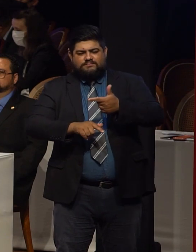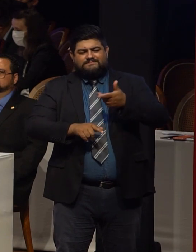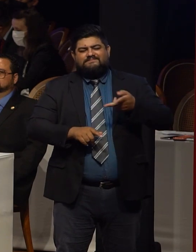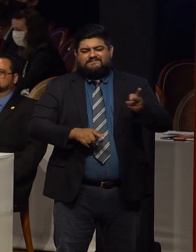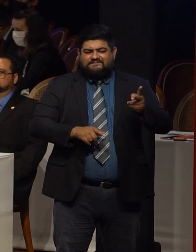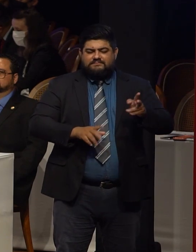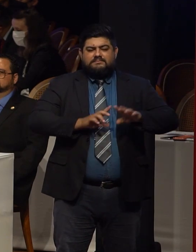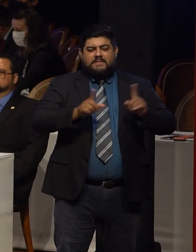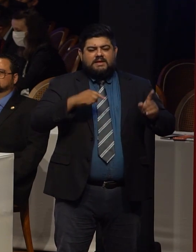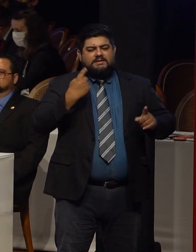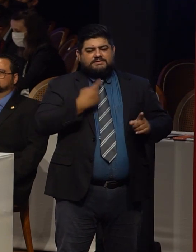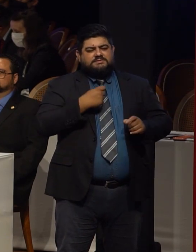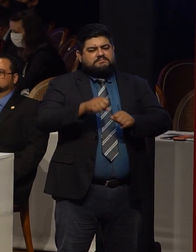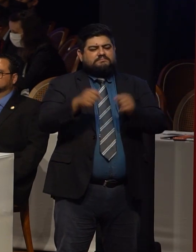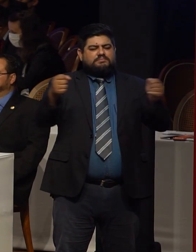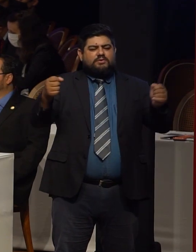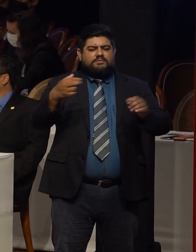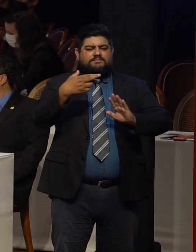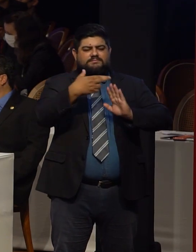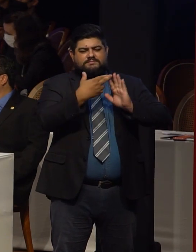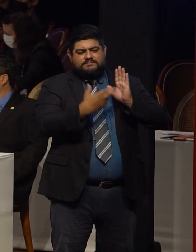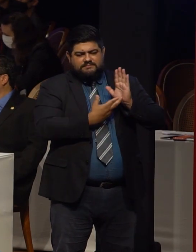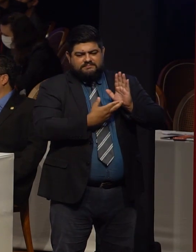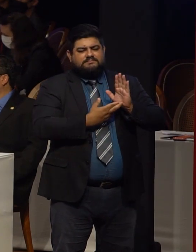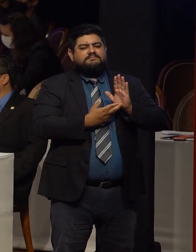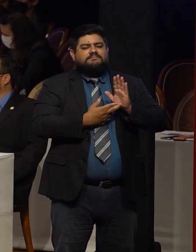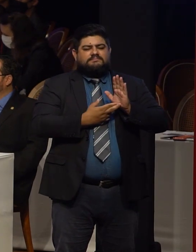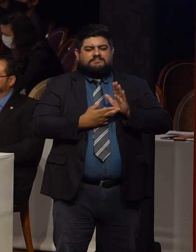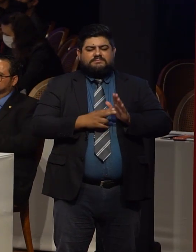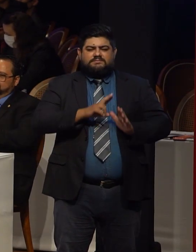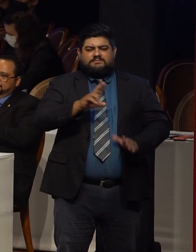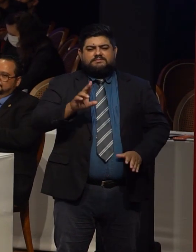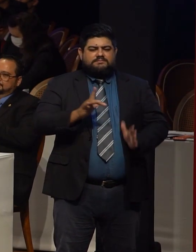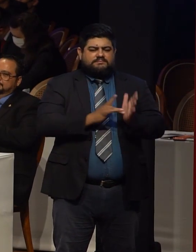Mas nós vamos quebrar essa regra, governador. Em nome de Jesus.